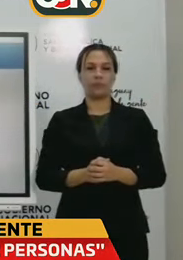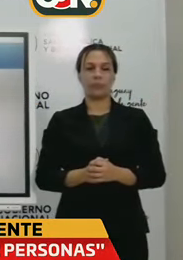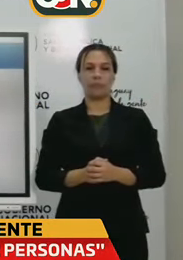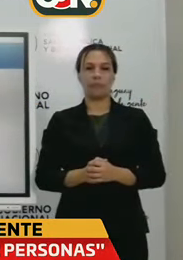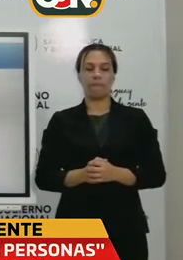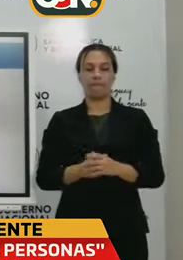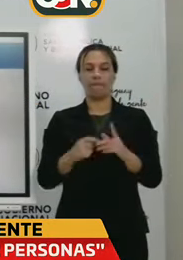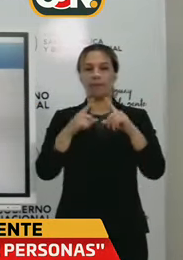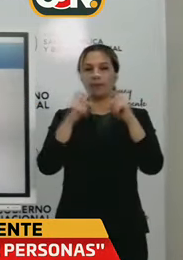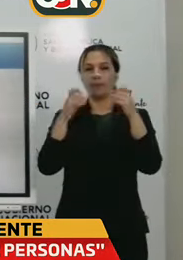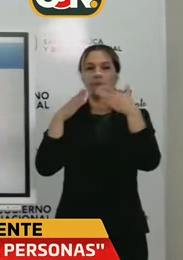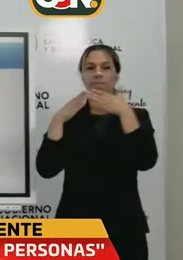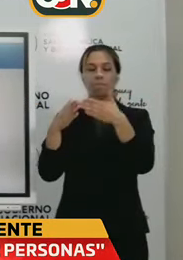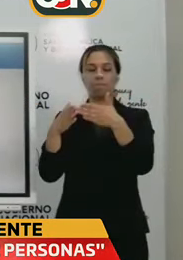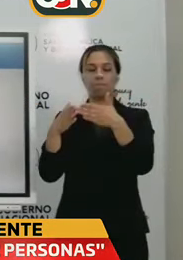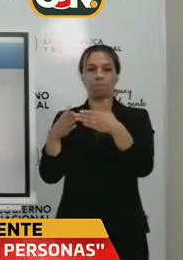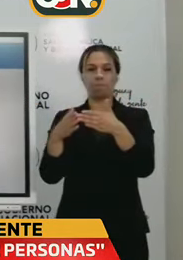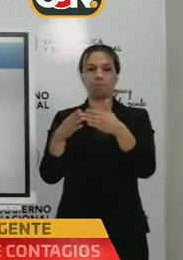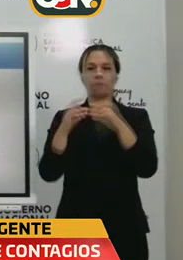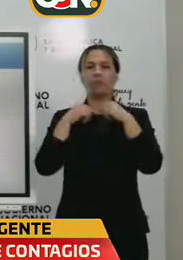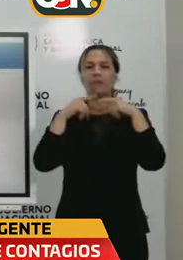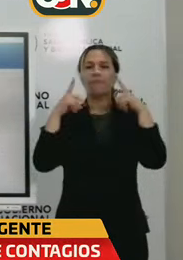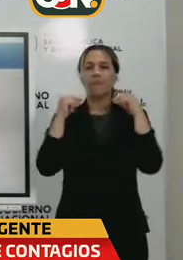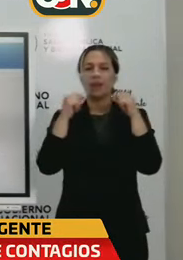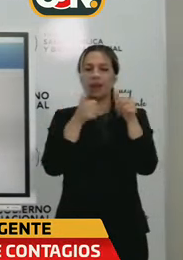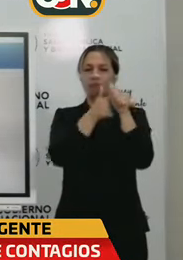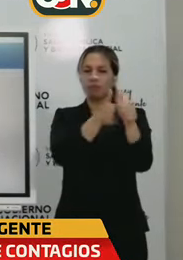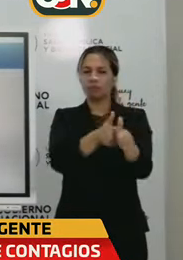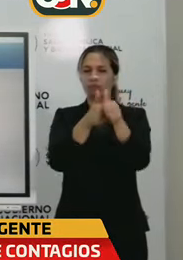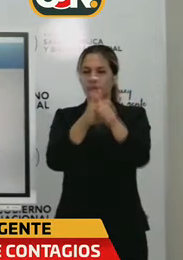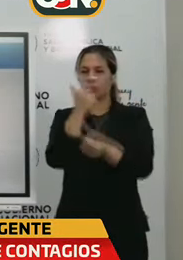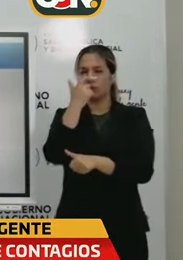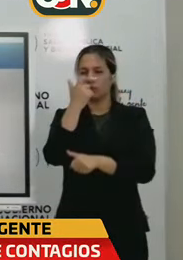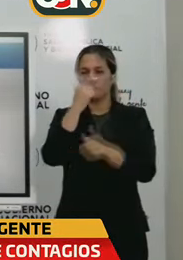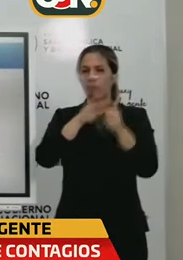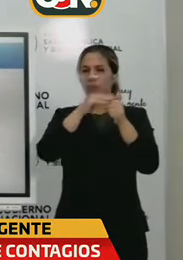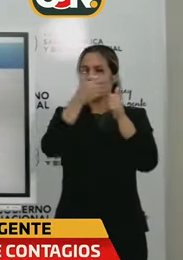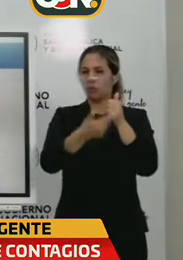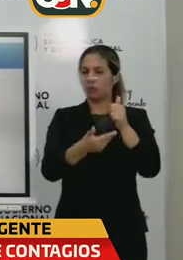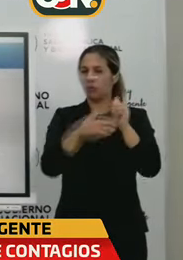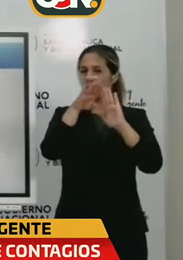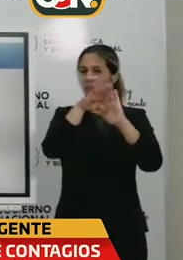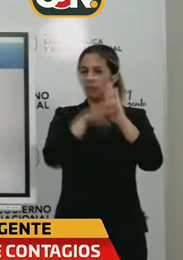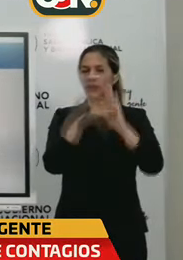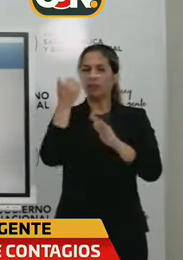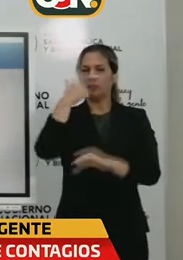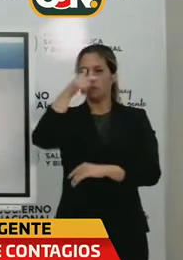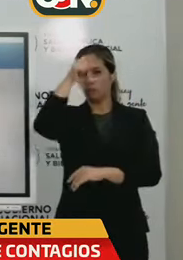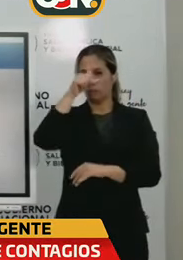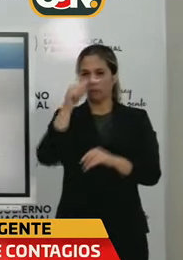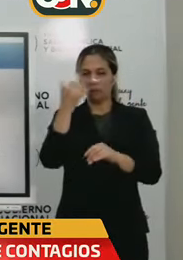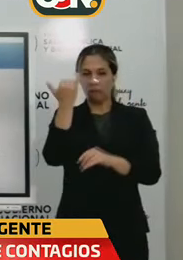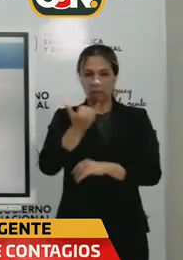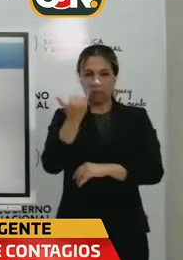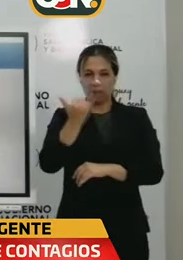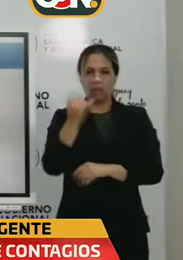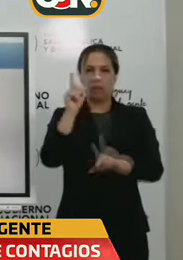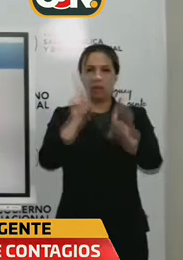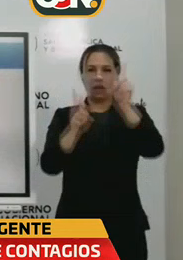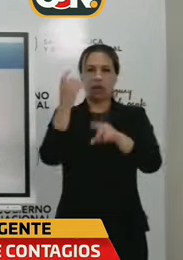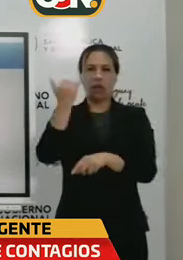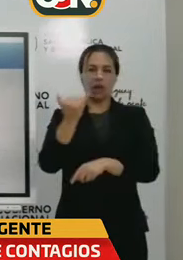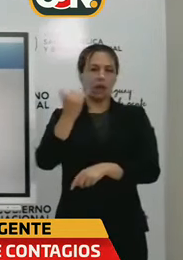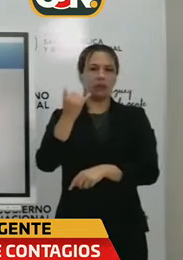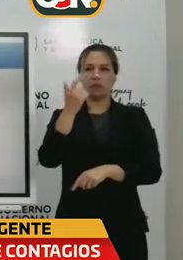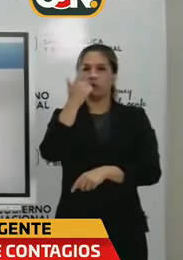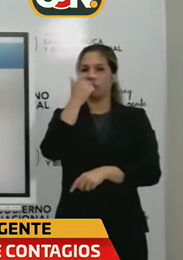Unicanal, ¿se realiza el seguimiento de los bares en cuanto al cumplimiento de protocolos? Los fines de semana, a través de redes sociales, se puede ver cierto